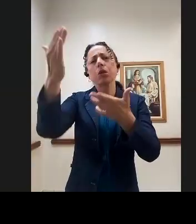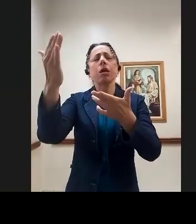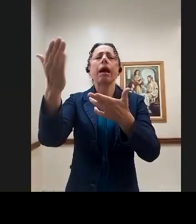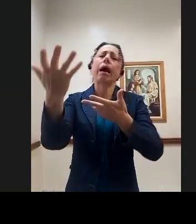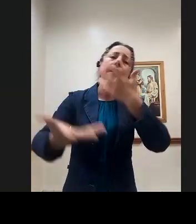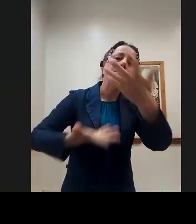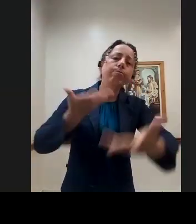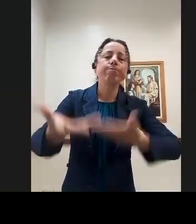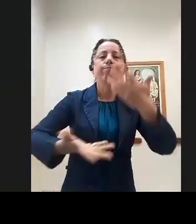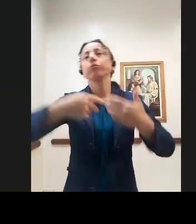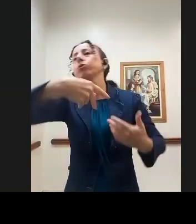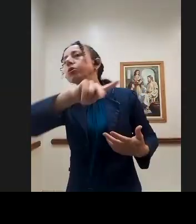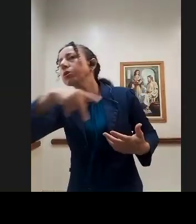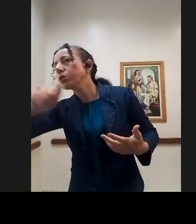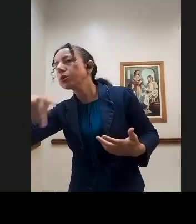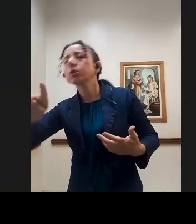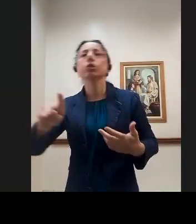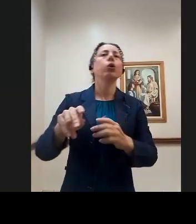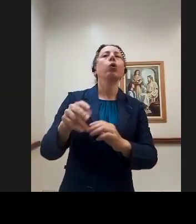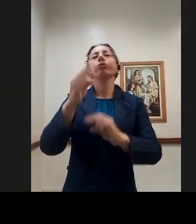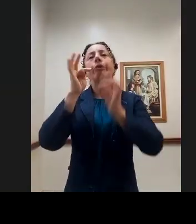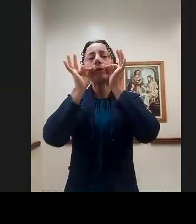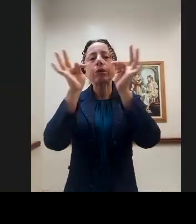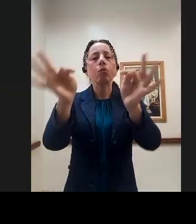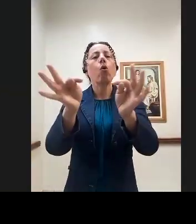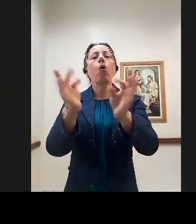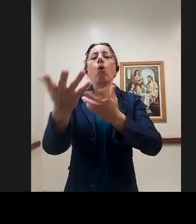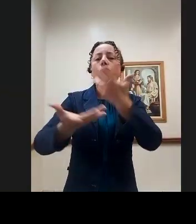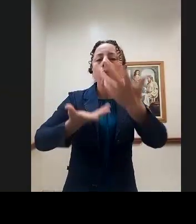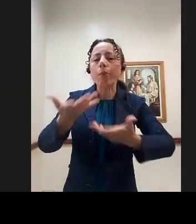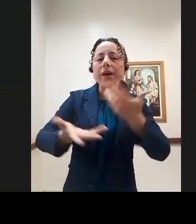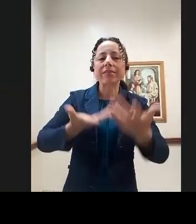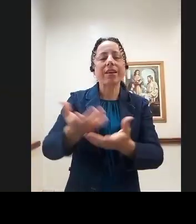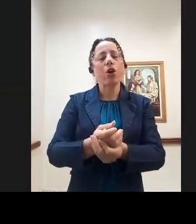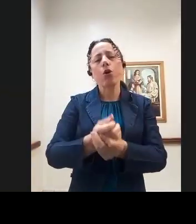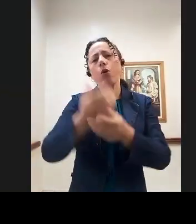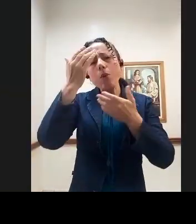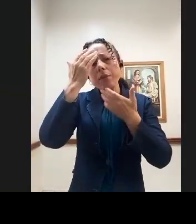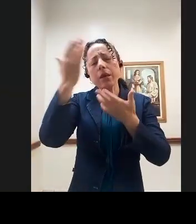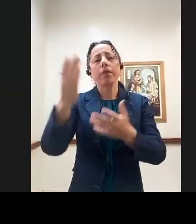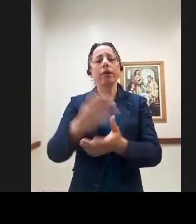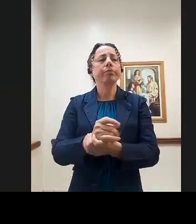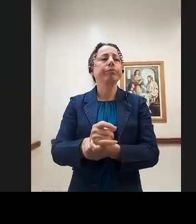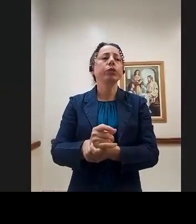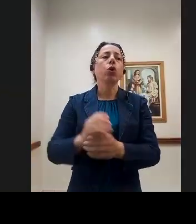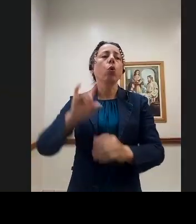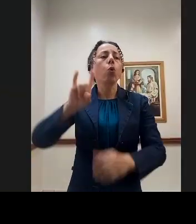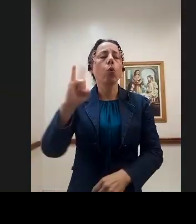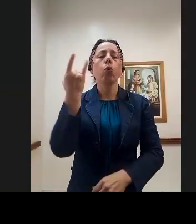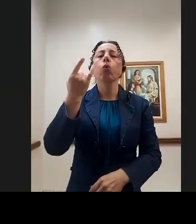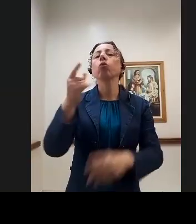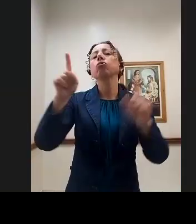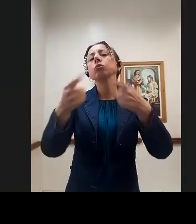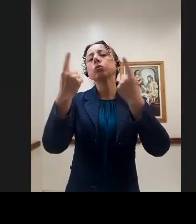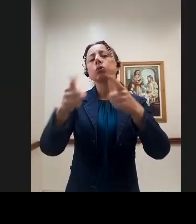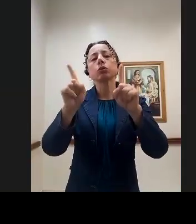testemunhos, deixaram suas mensagens aqui e enriqueceram os nossos. Nós vamos cantar como último hino a primeira estrofe